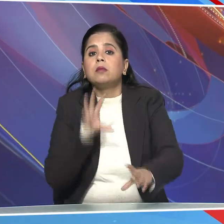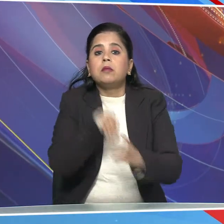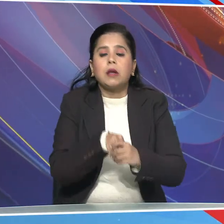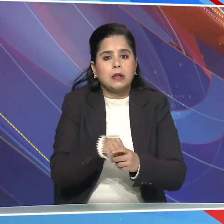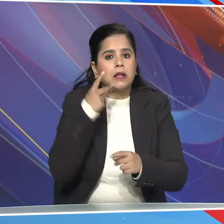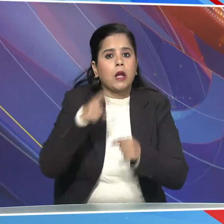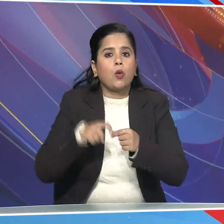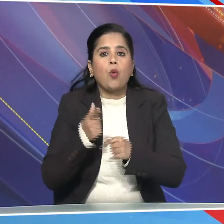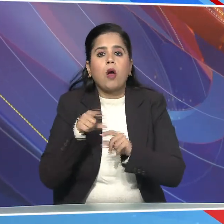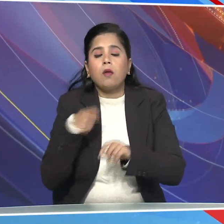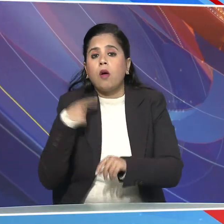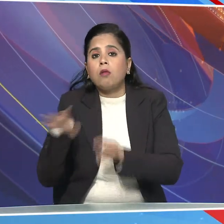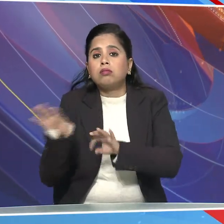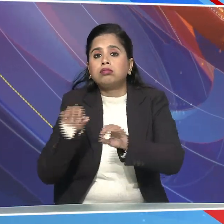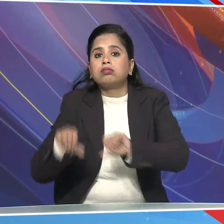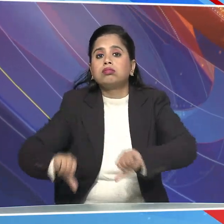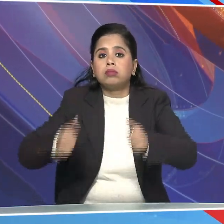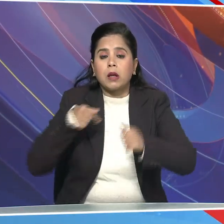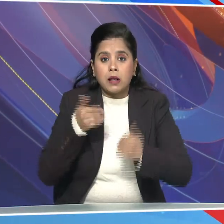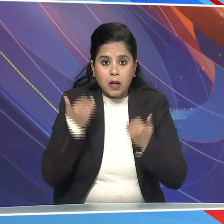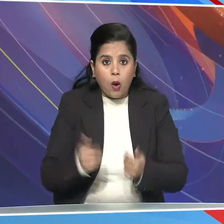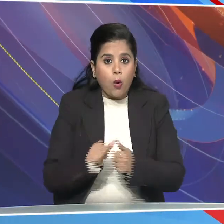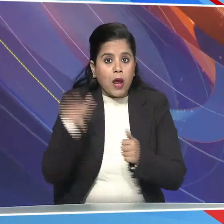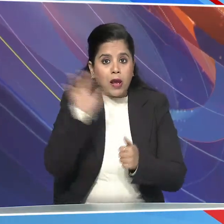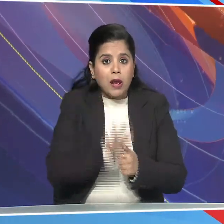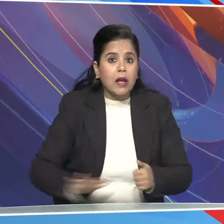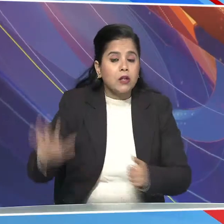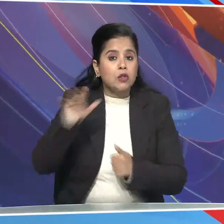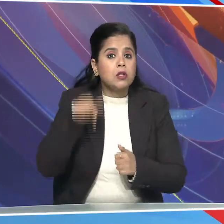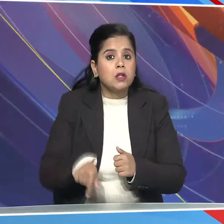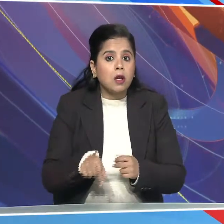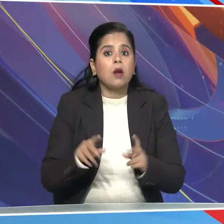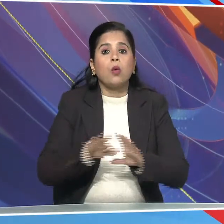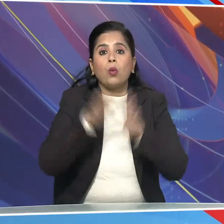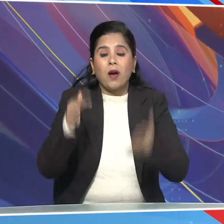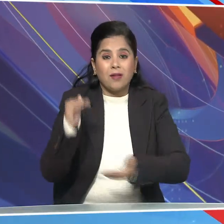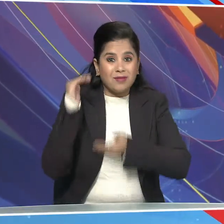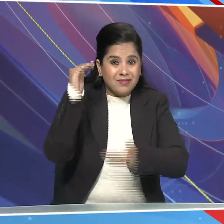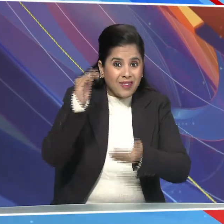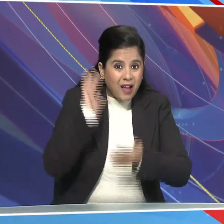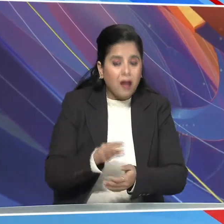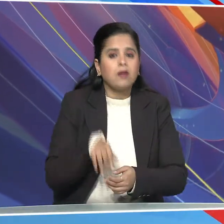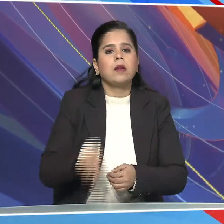तय होगी इस साल एशिया कप वनडे प्रारूप में खेला जाएगा